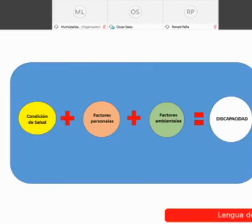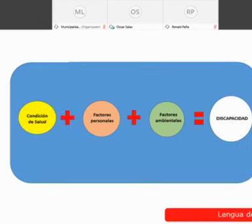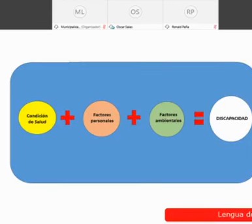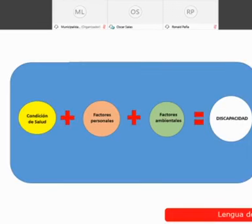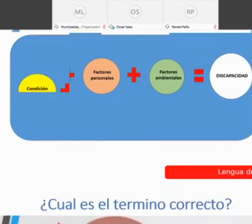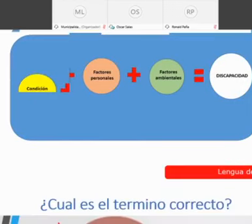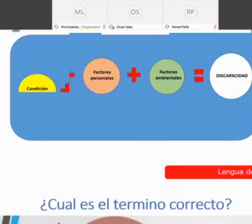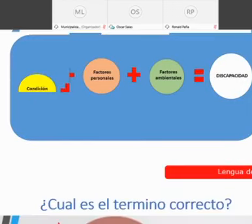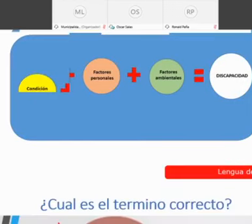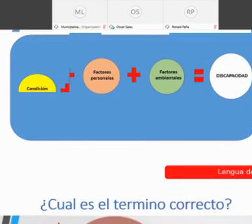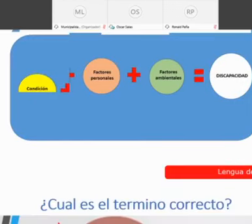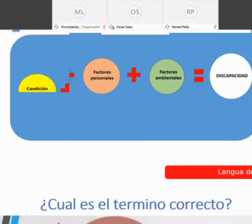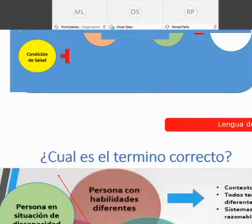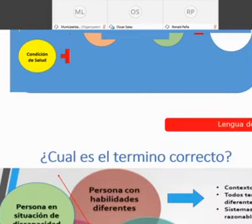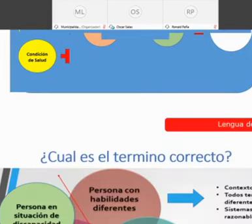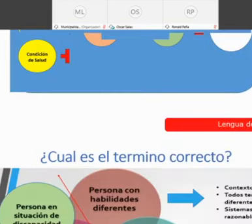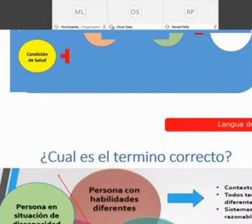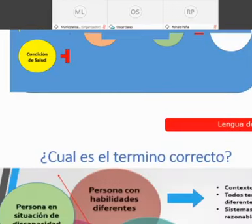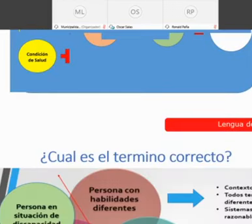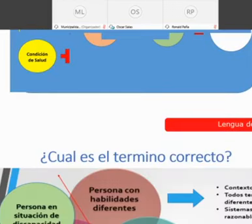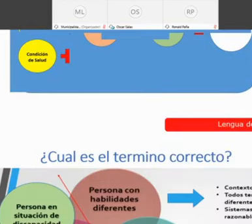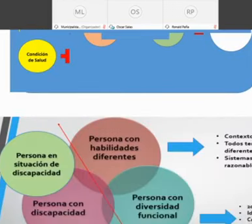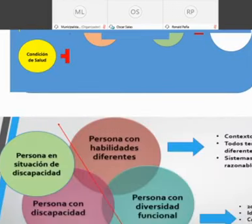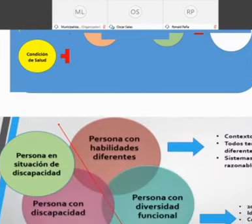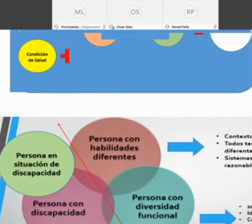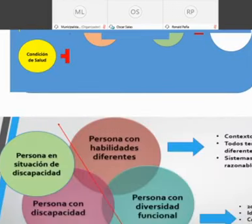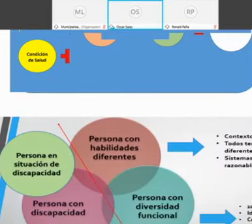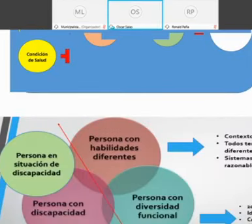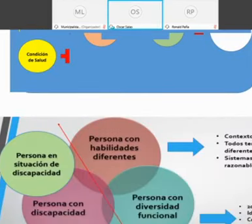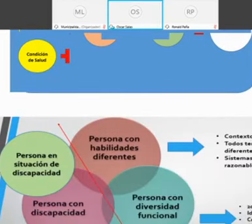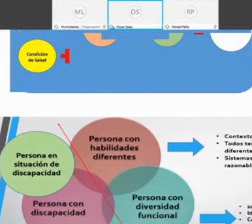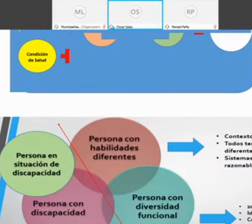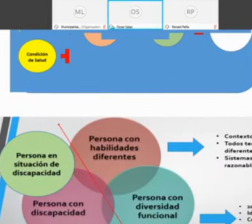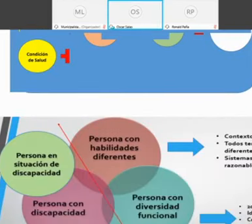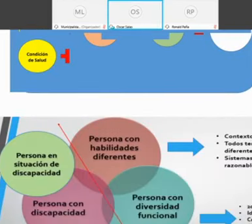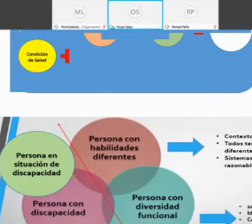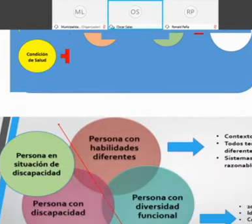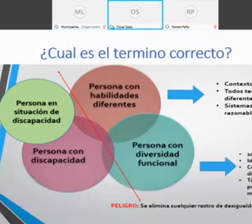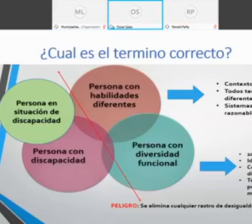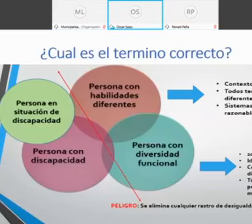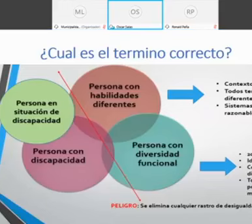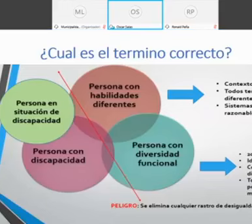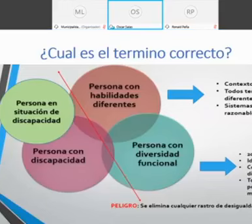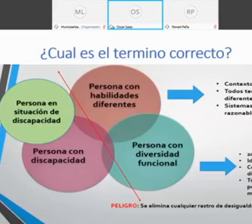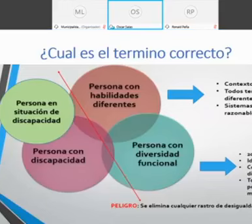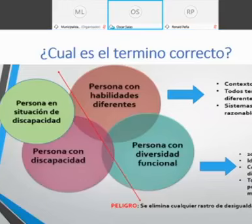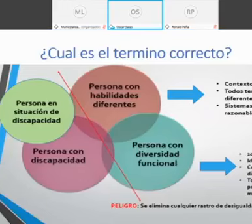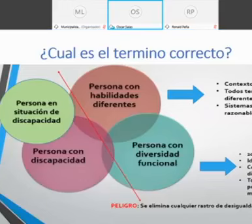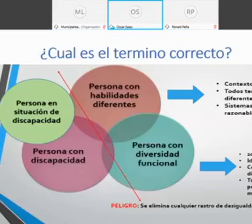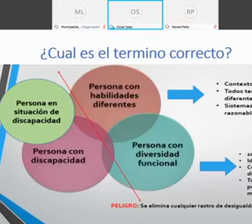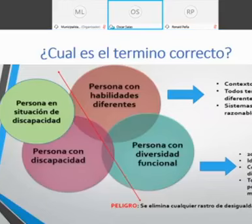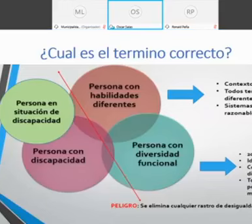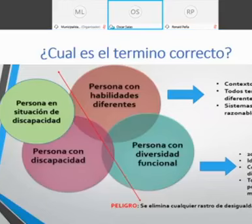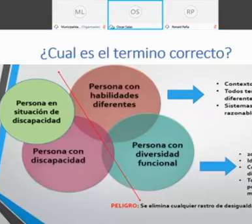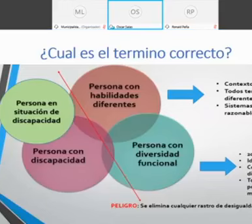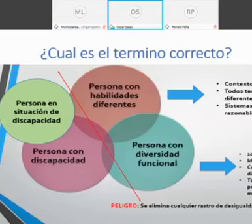sino es una condición. Y como decía, esta diferenciación de hacer la discapacidad y la persona como